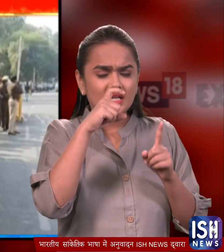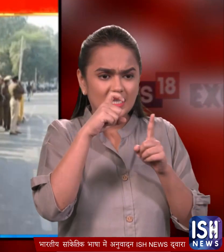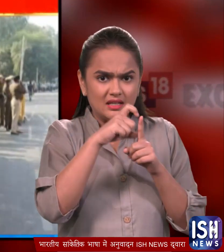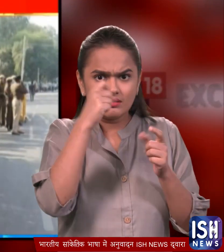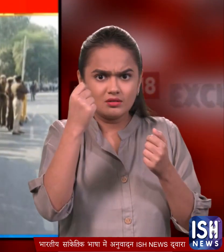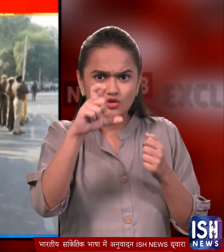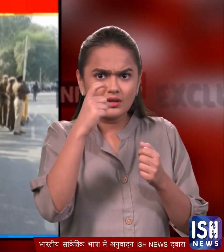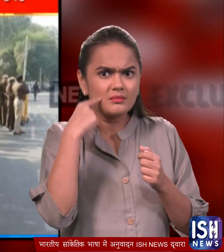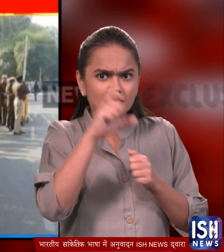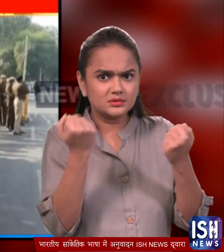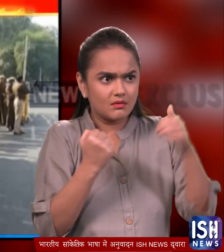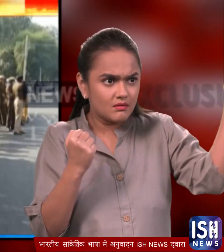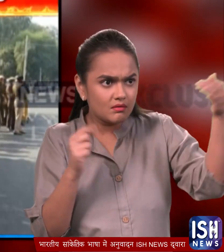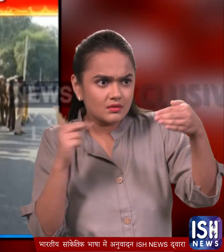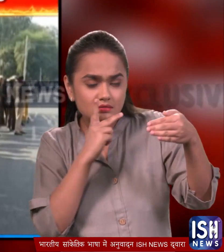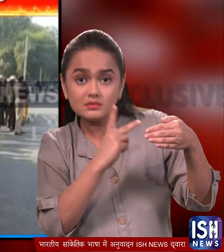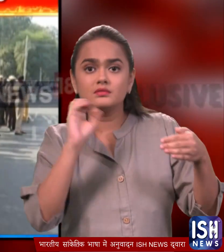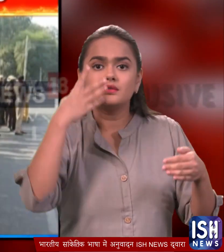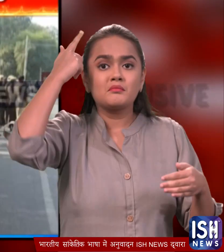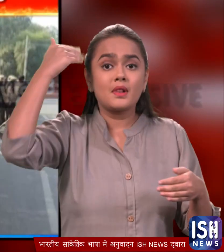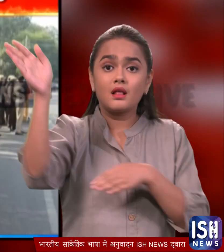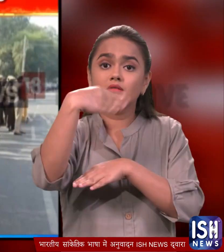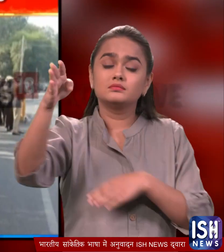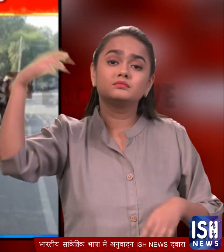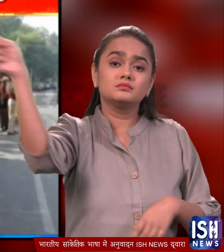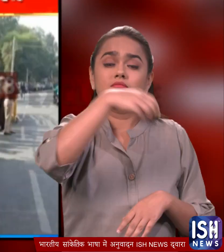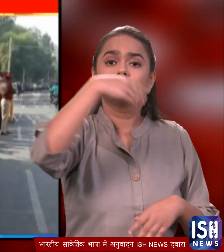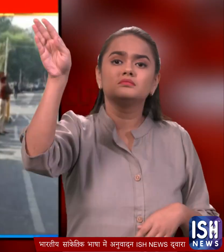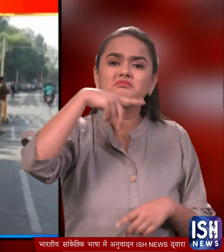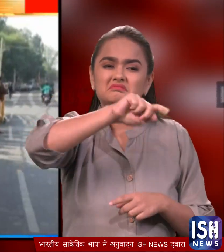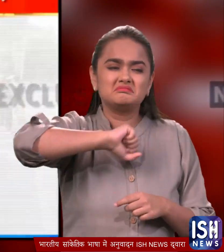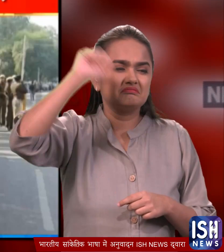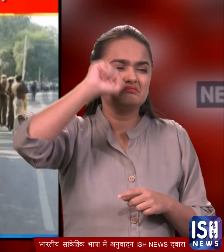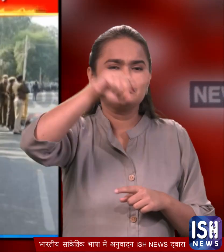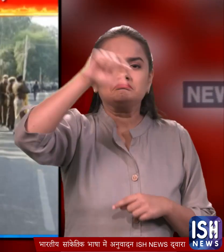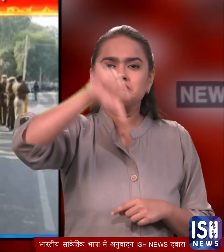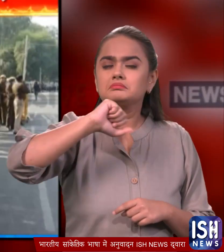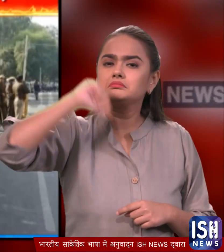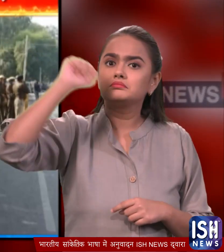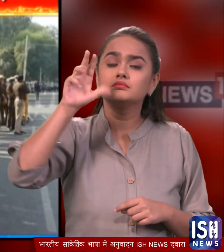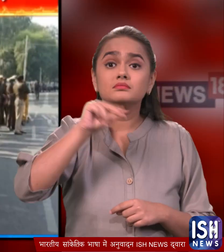जैसे ही दिग्विजय चौटाला की गाड़ी वहां पहुंची, किसानों ने काले झंडे दिखाते हुए नारेबाजी शुरू कर दी।